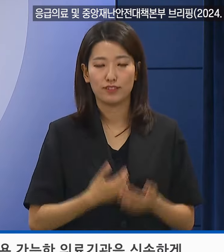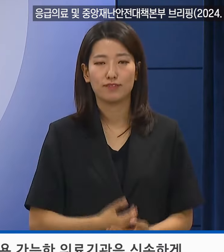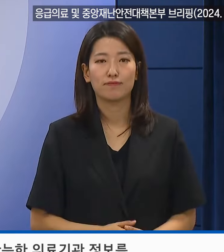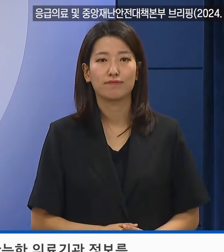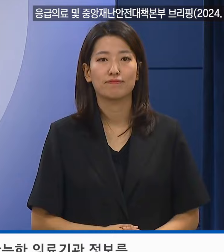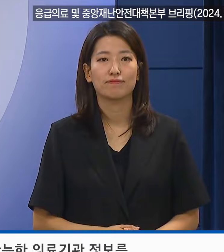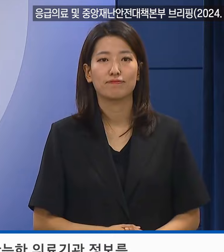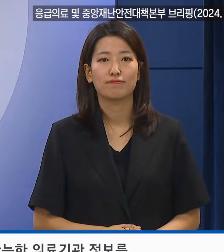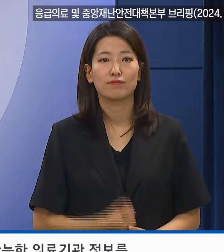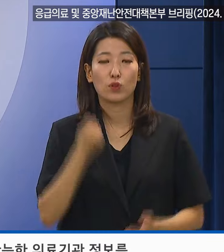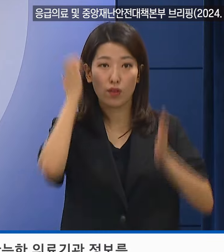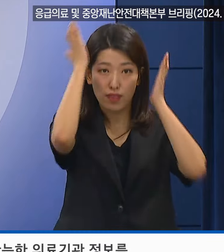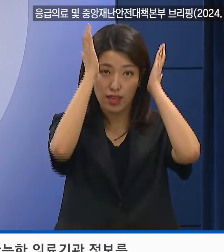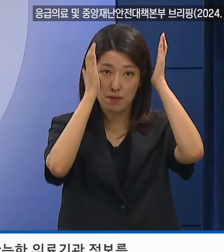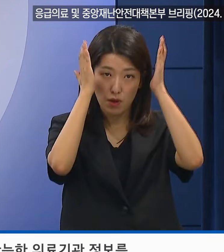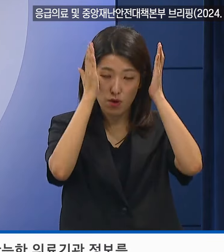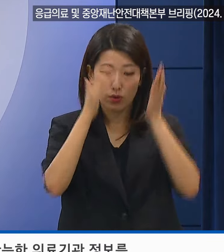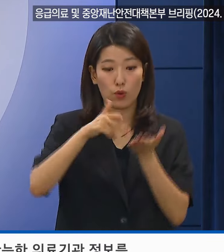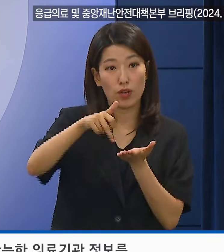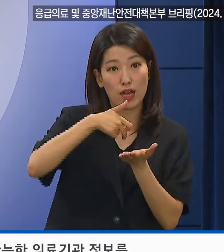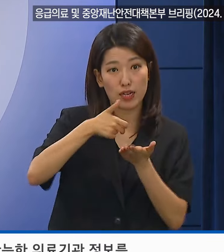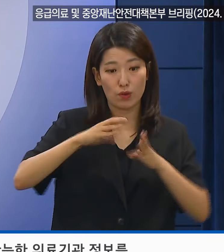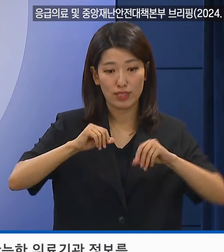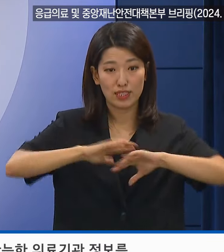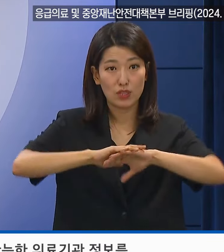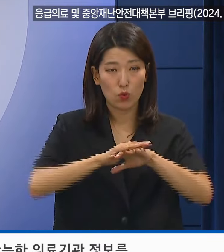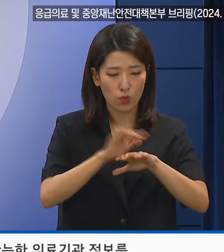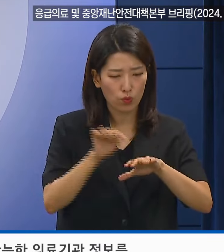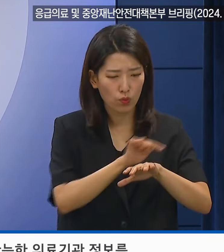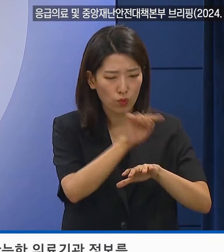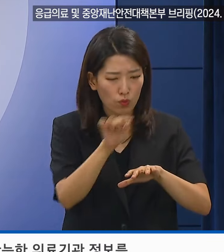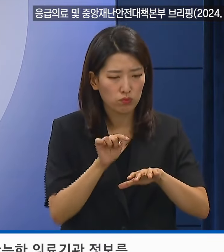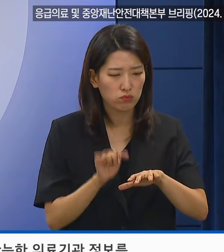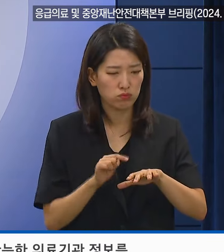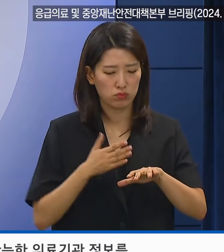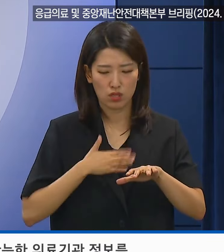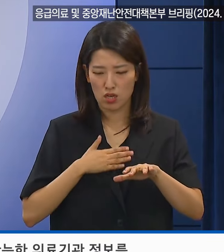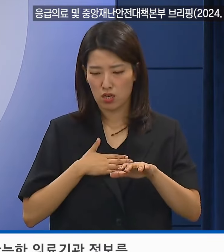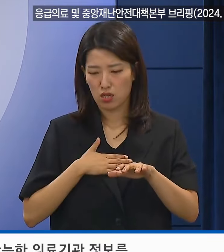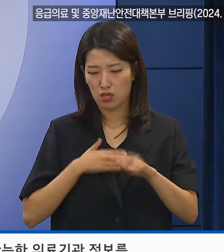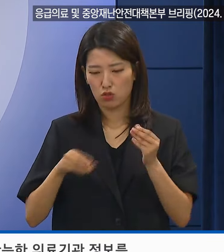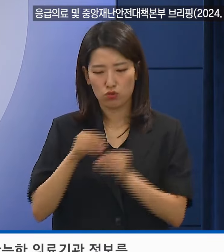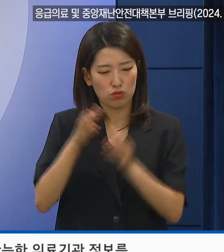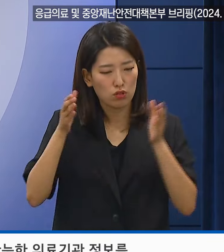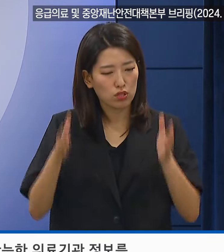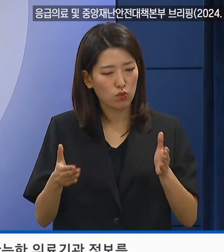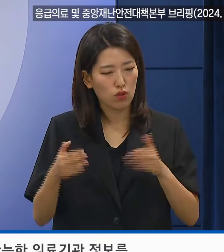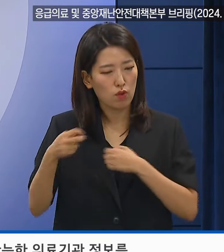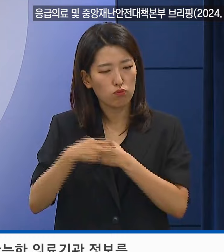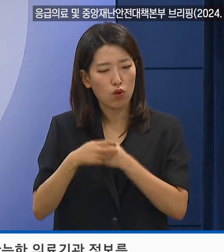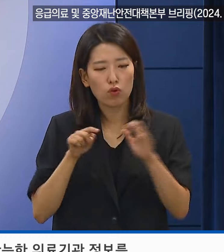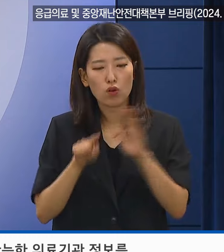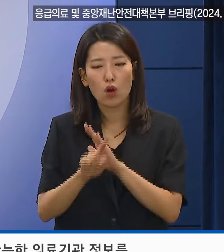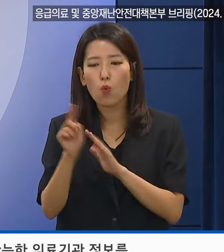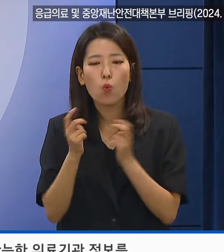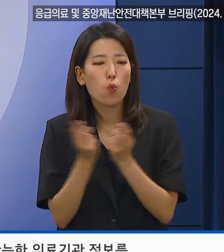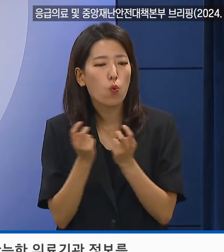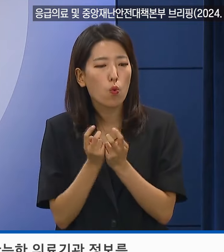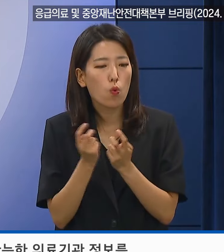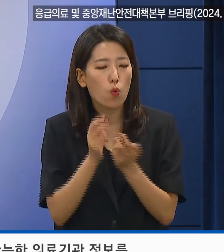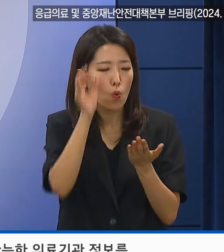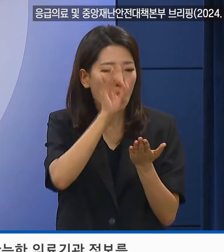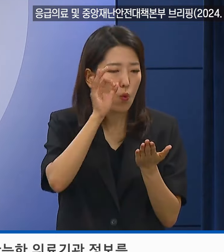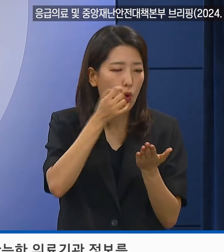있습니다. 네이버나 카카오 지도에서도 명절 기간 이용 가능한 의료기관 정보를 쉽게